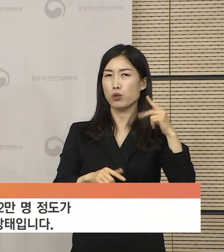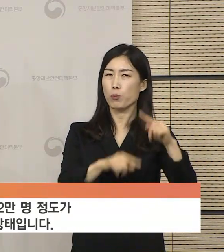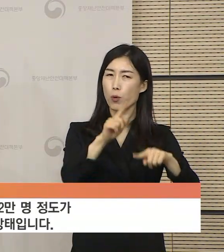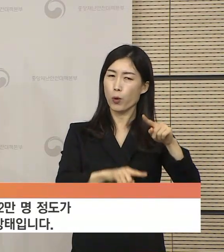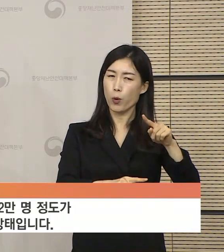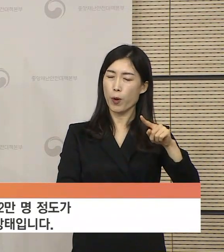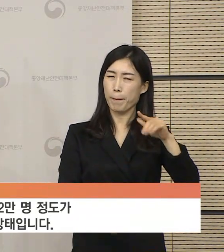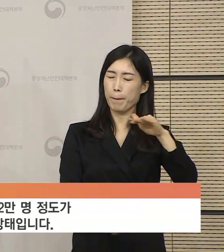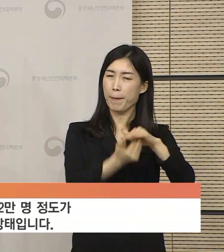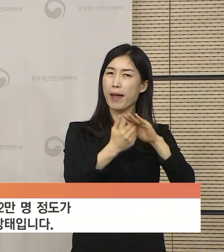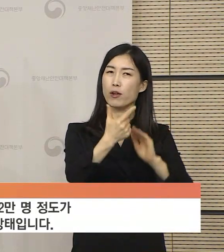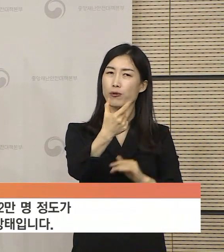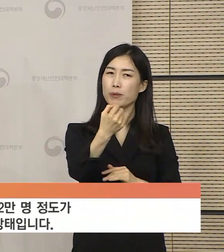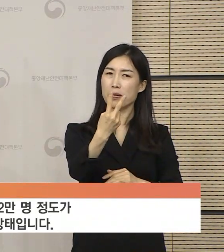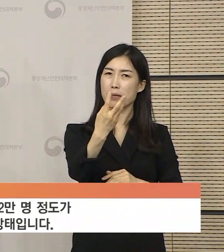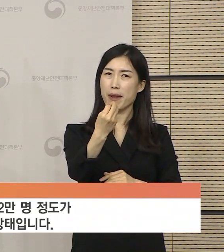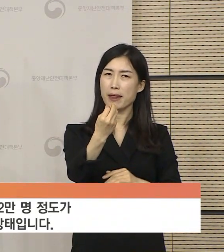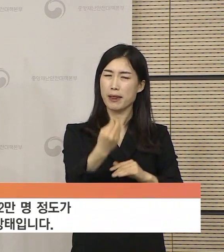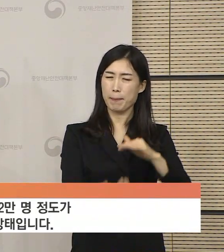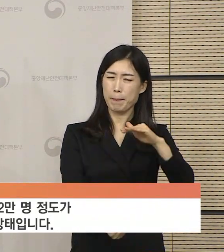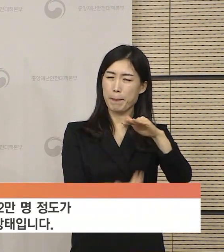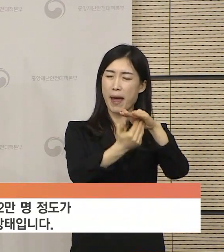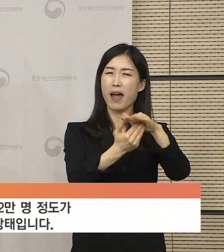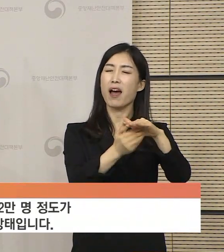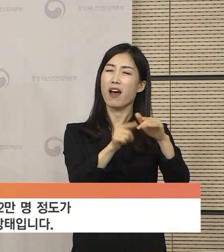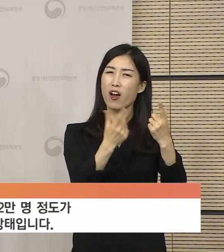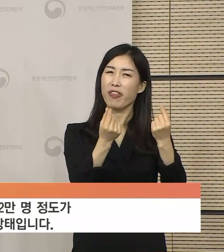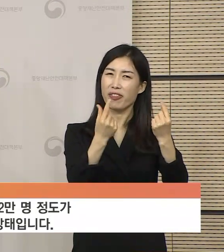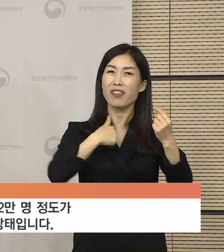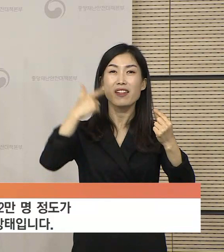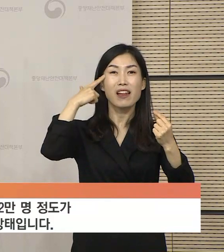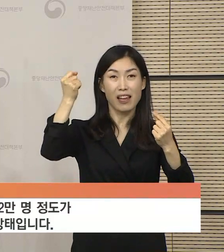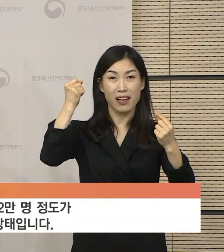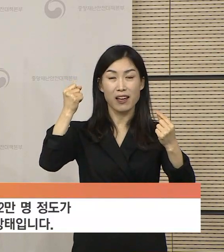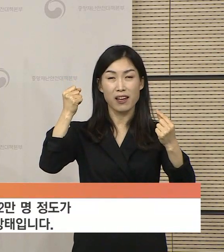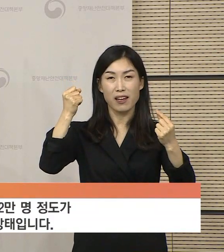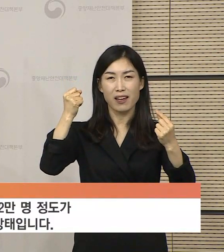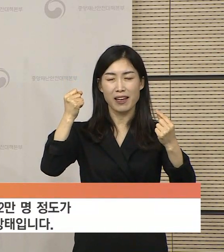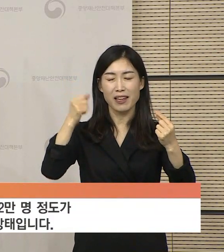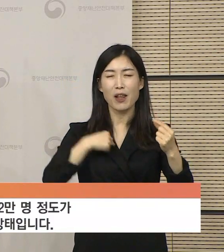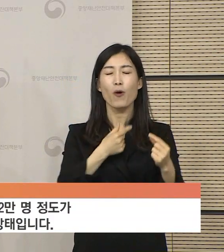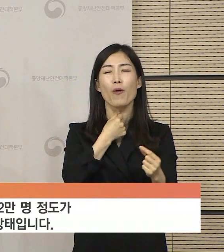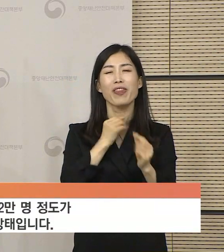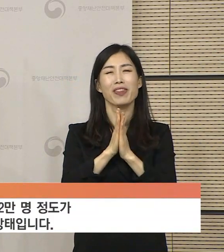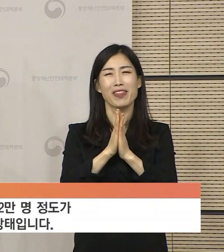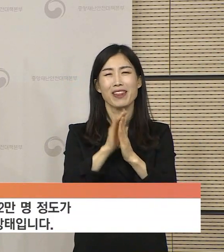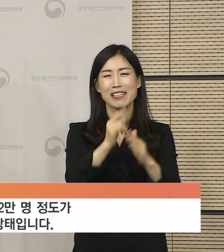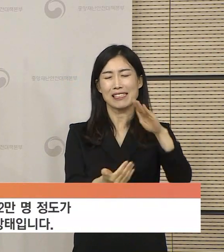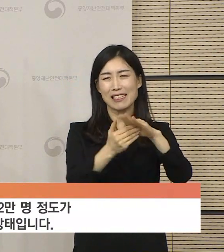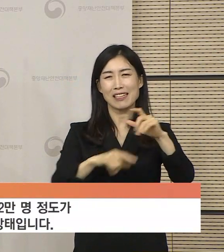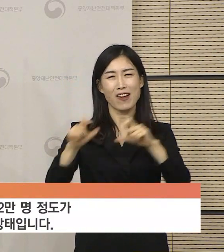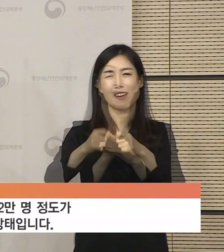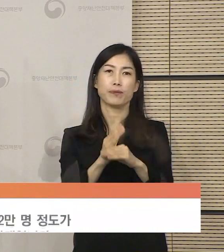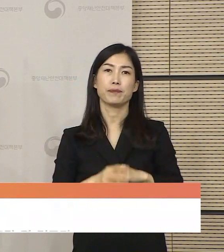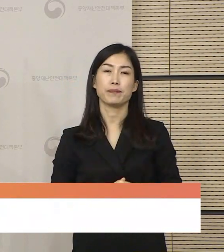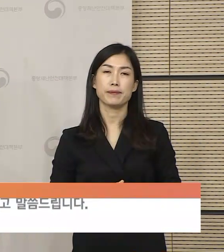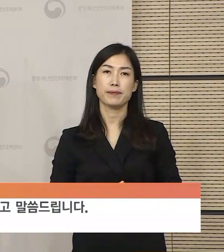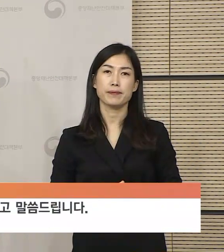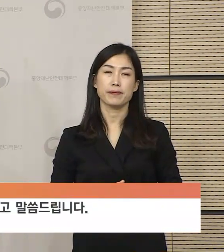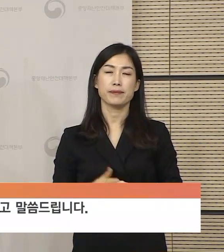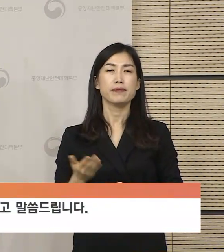62만 정도가 거의 정점의 오지 않았나 그렇게 아 희망하고 그렇게 보고 있는 상태입니다